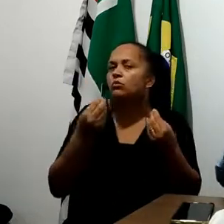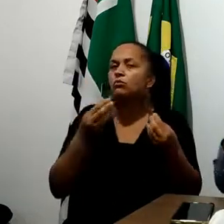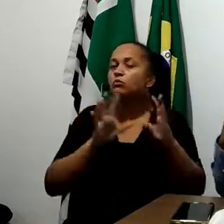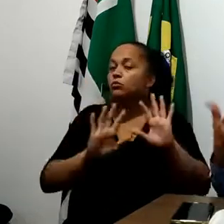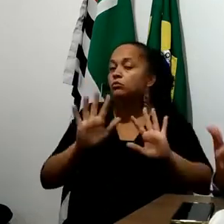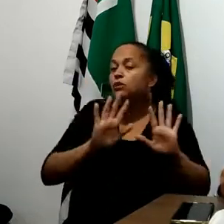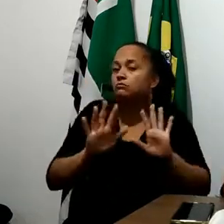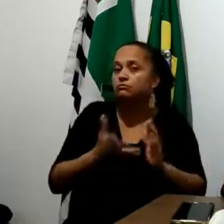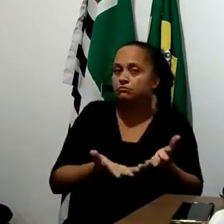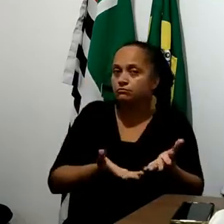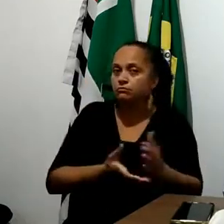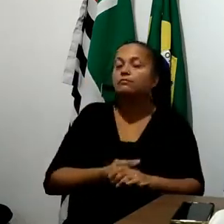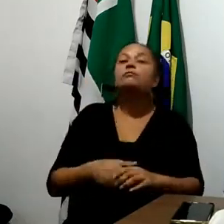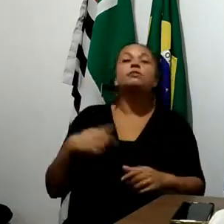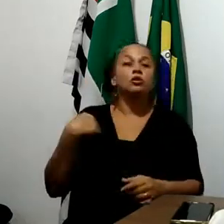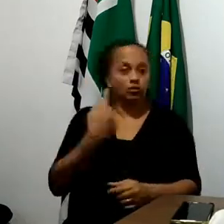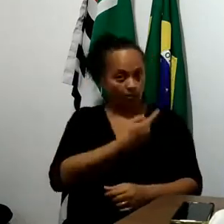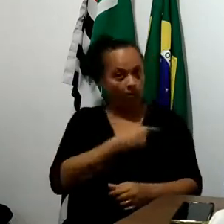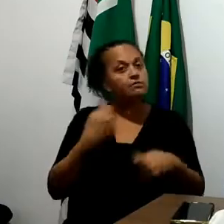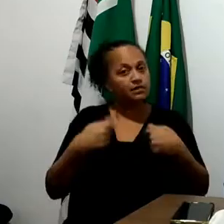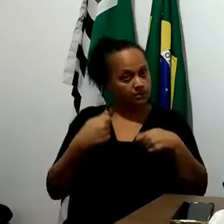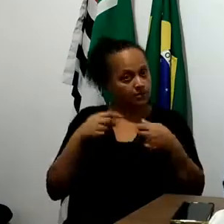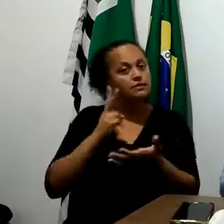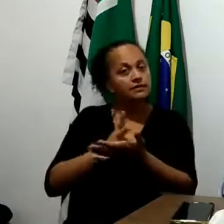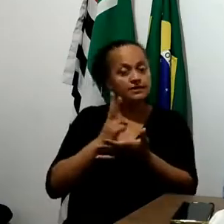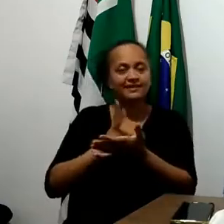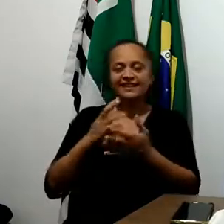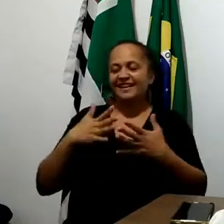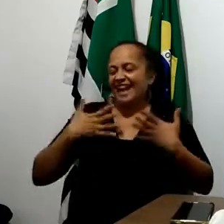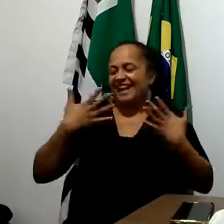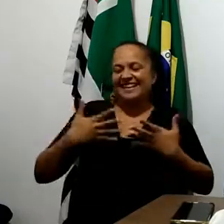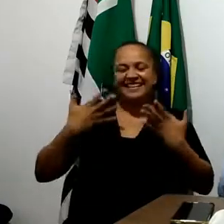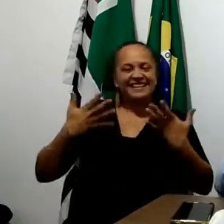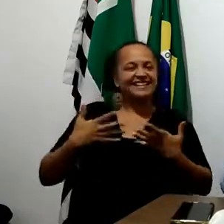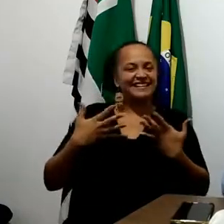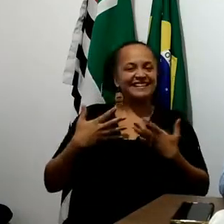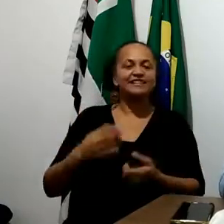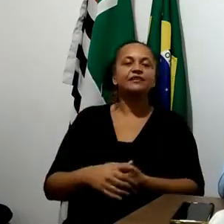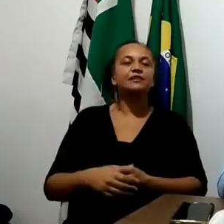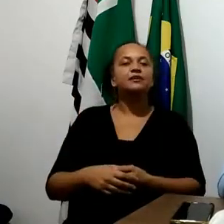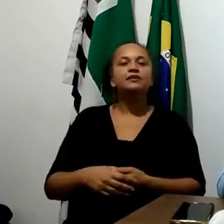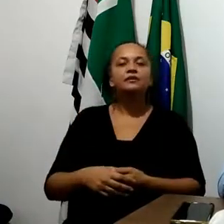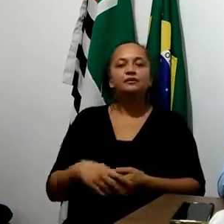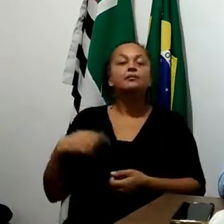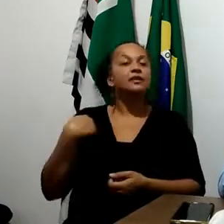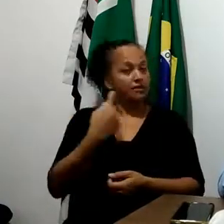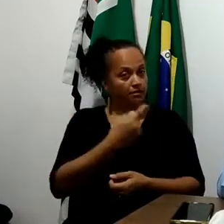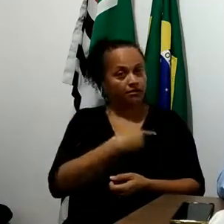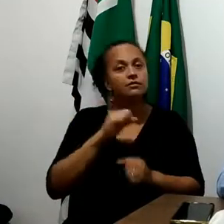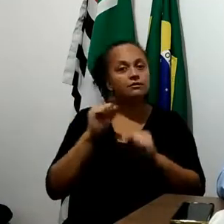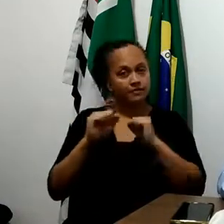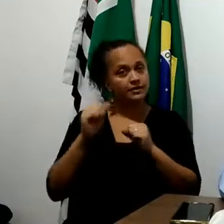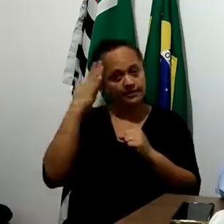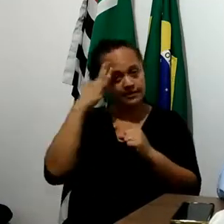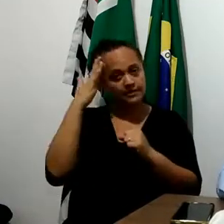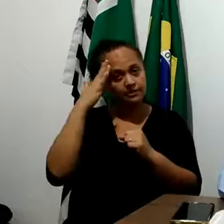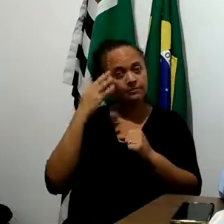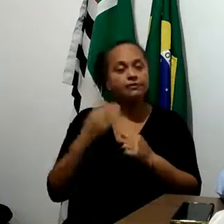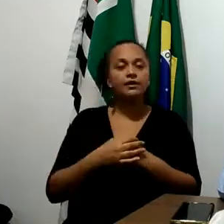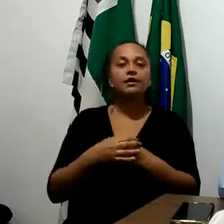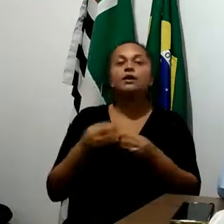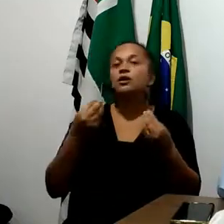sempre nos motivando, nós precisamos estar sempre nos animando para a gente saber lidar com os nossos problemas. Não é fácil lidar com os